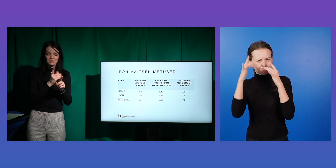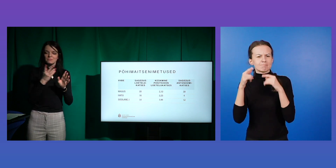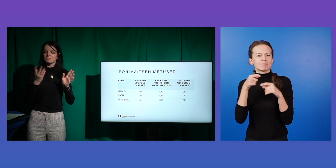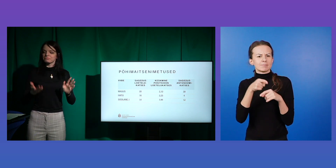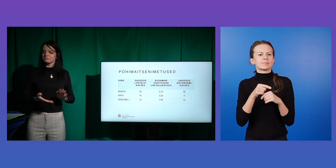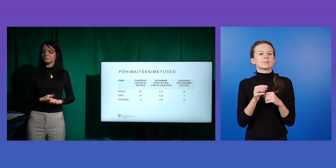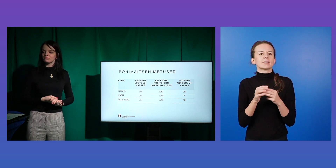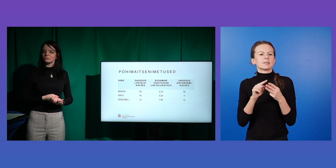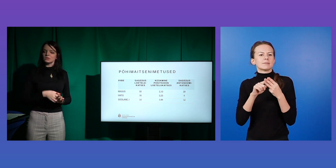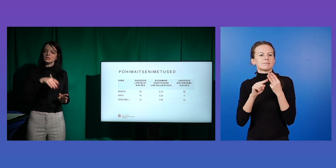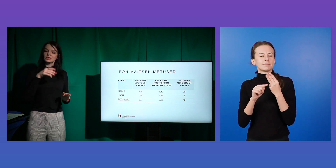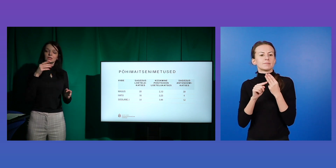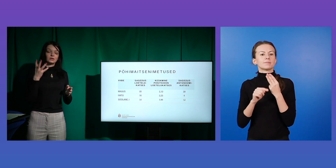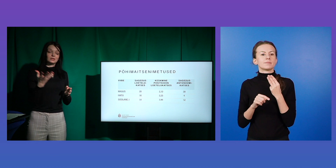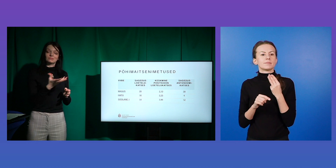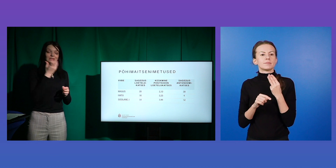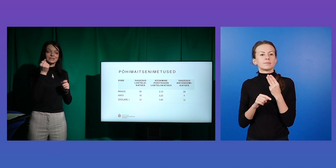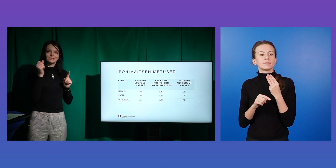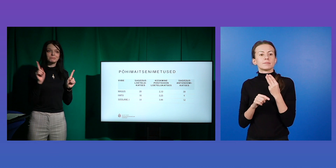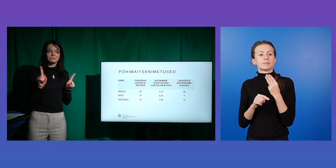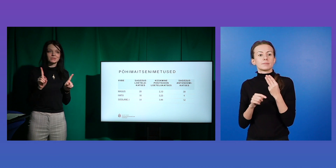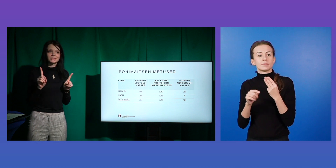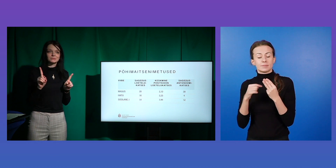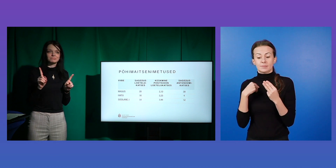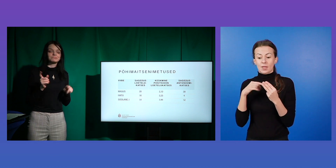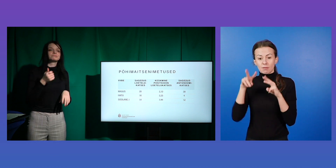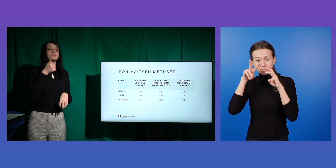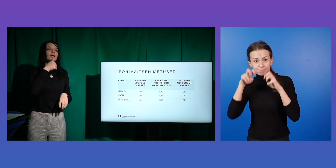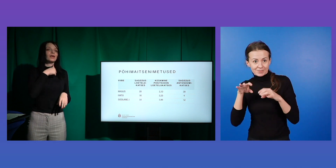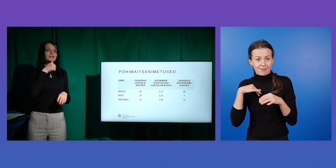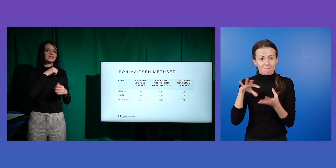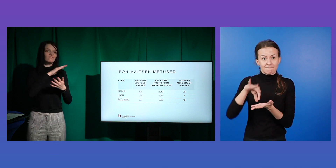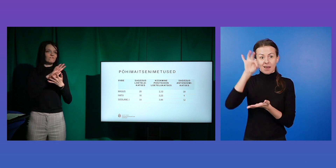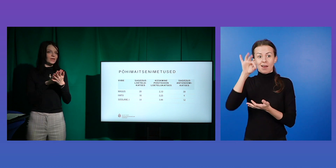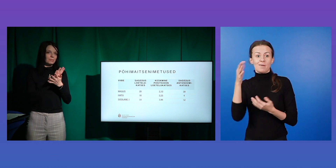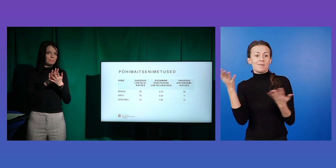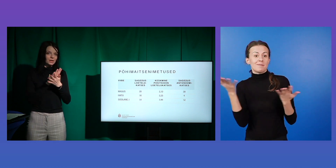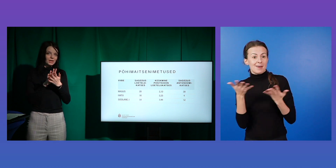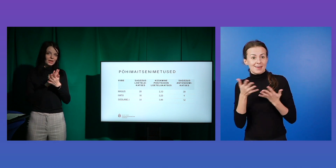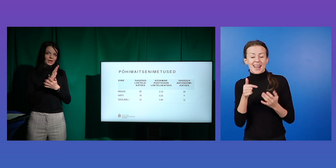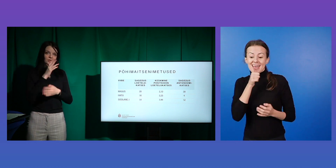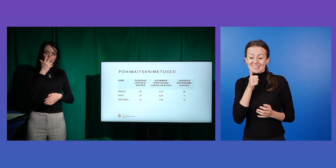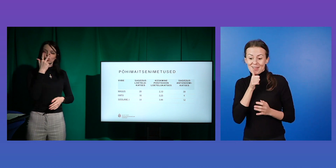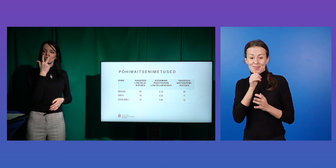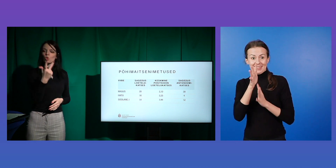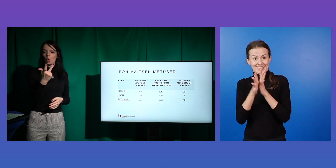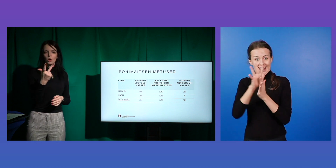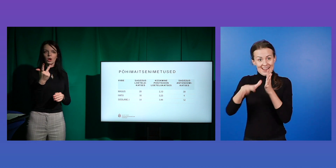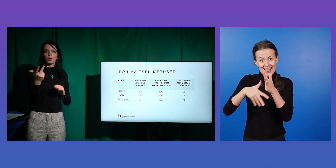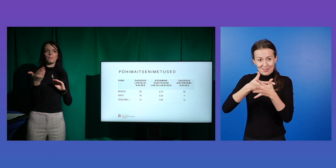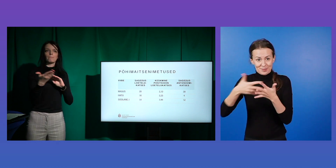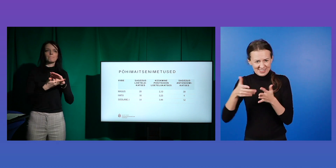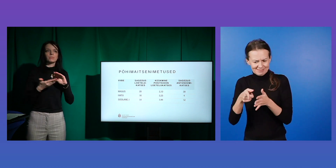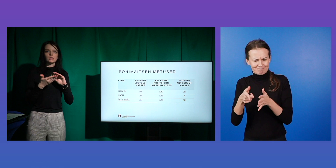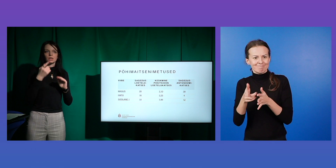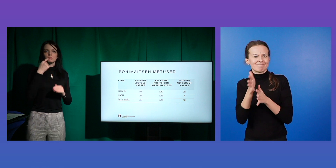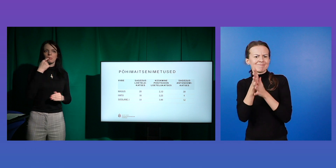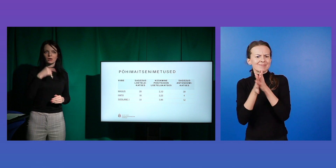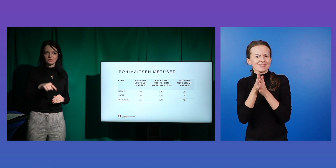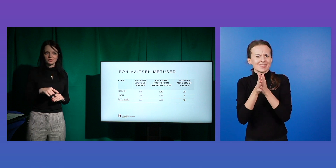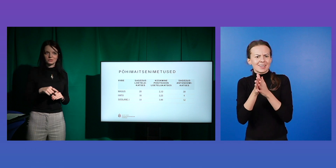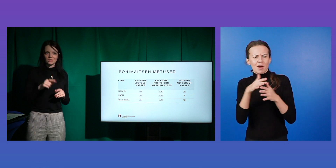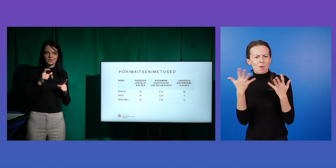arvutasin valemite järgi ja siis ma sain need 3 sõna sealt välja. Et Eesti viipekeeles on